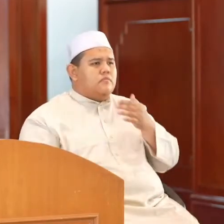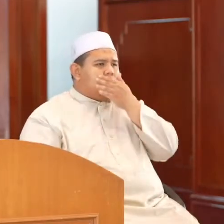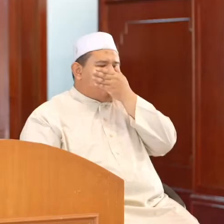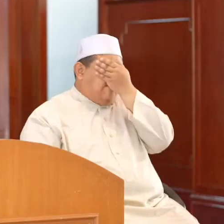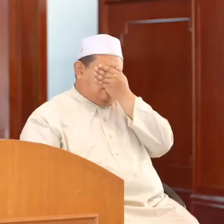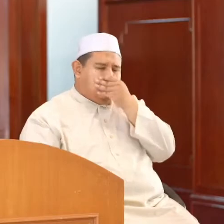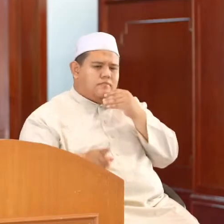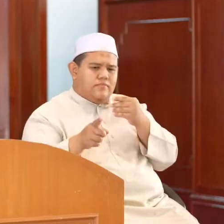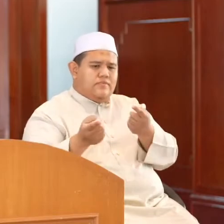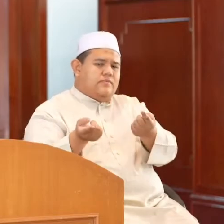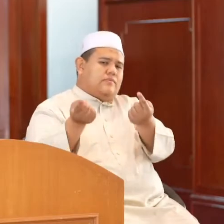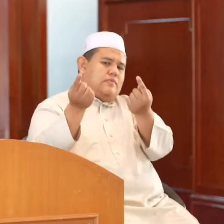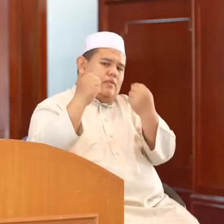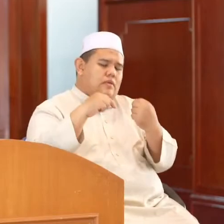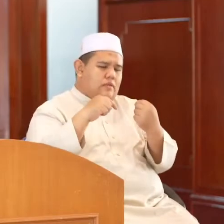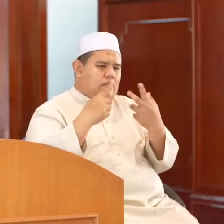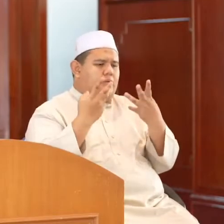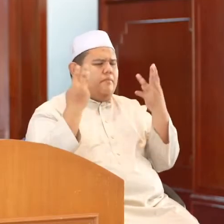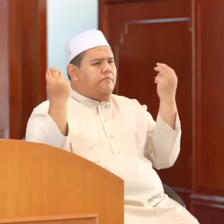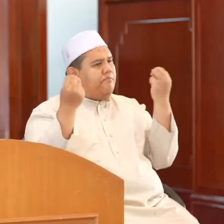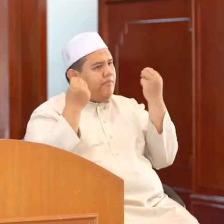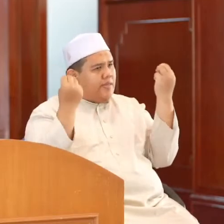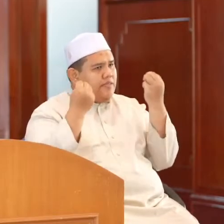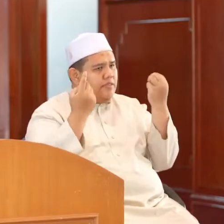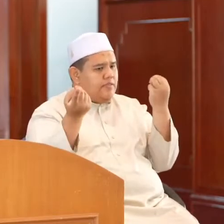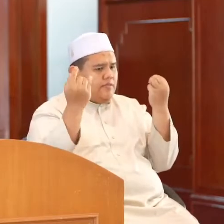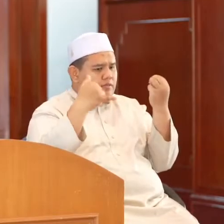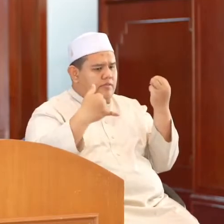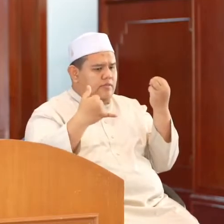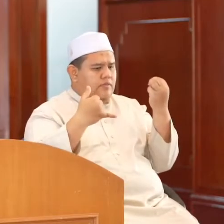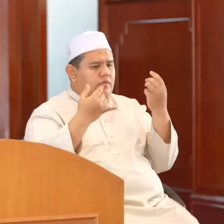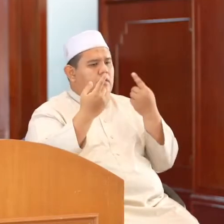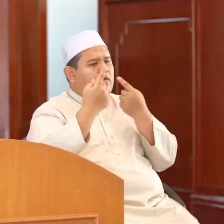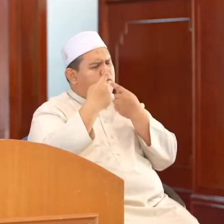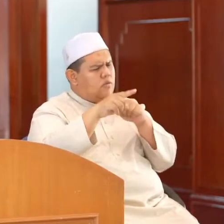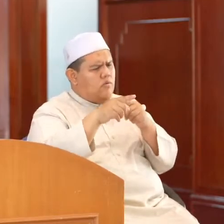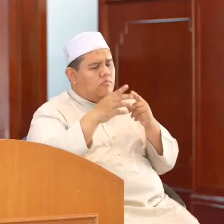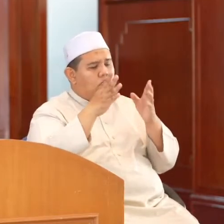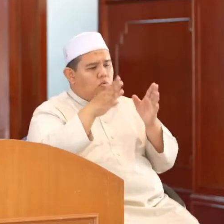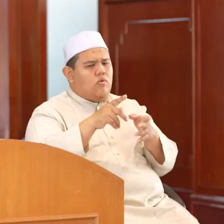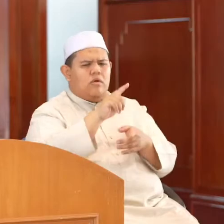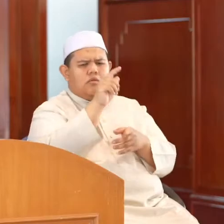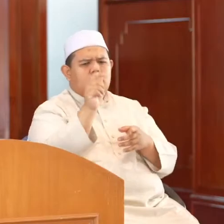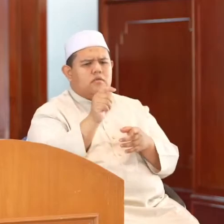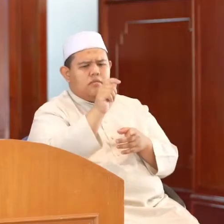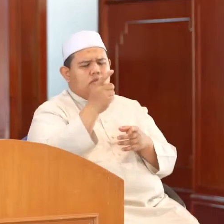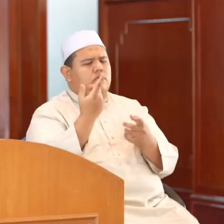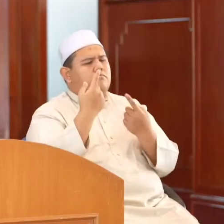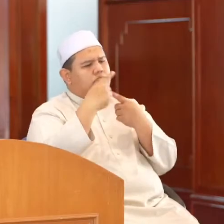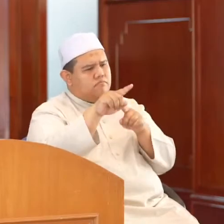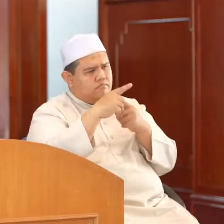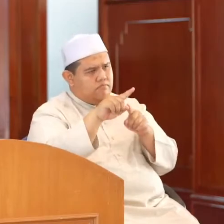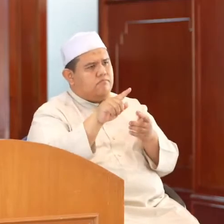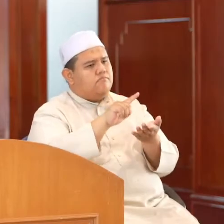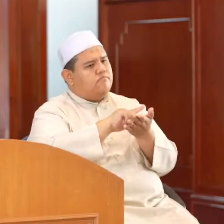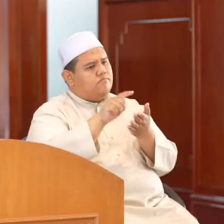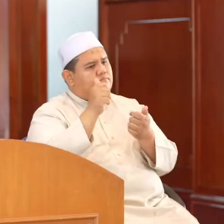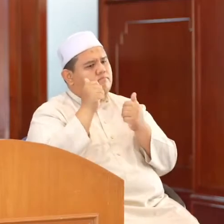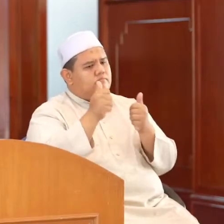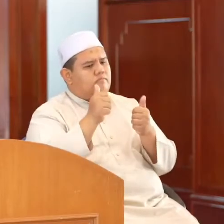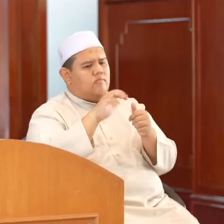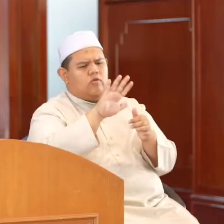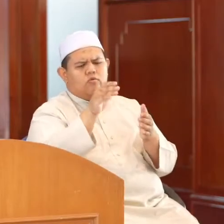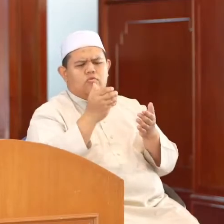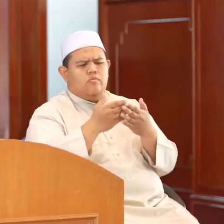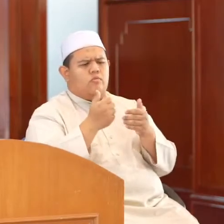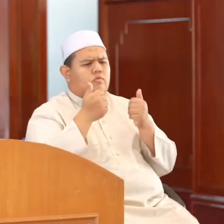Dia hadir dalam satu majlis, dia dapat jawab soalan-soalan semasa, bahkan